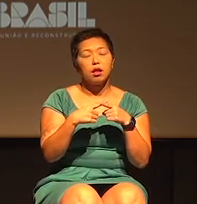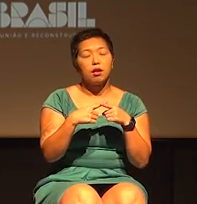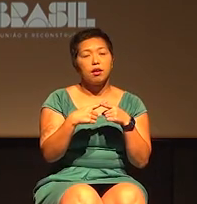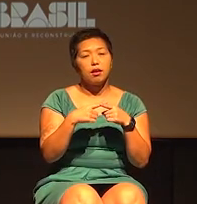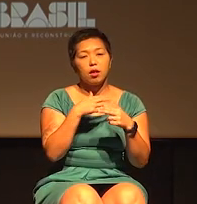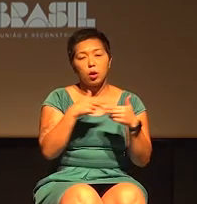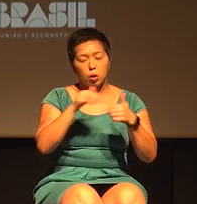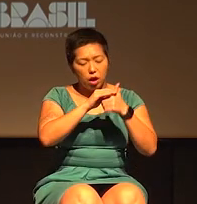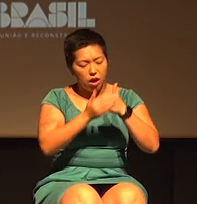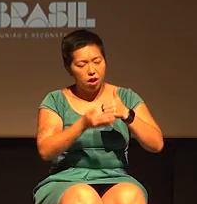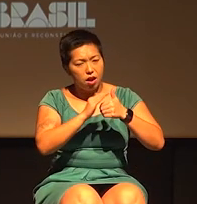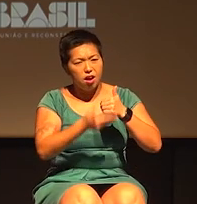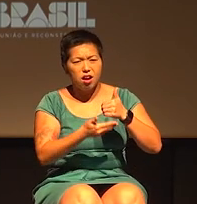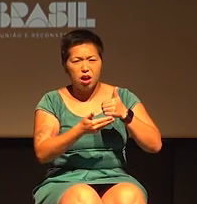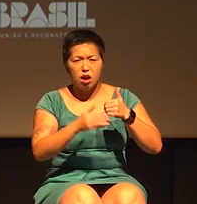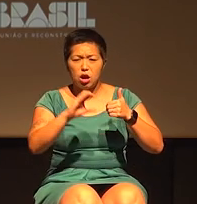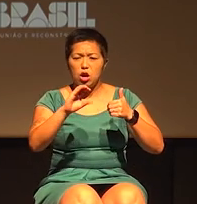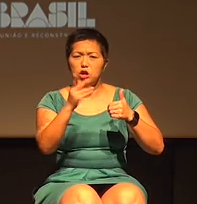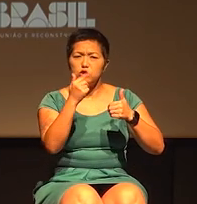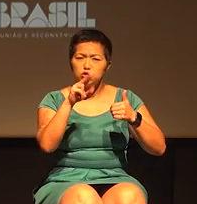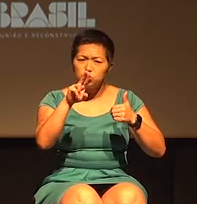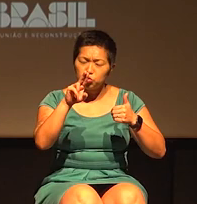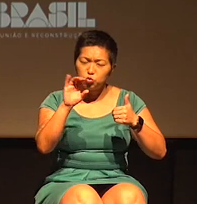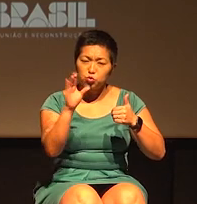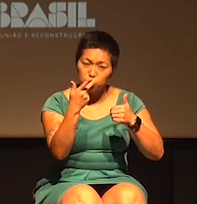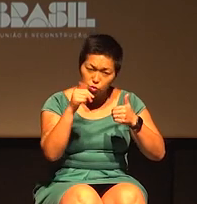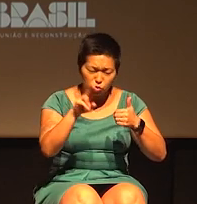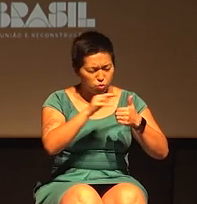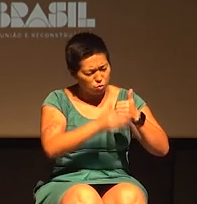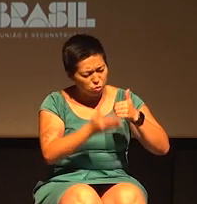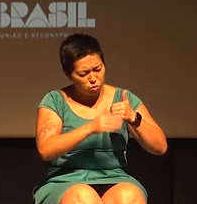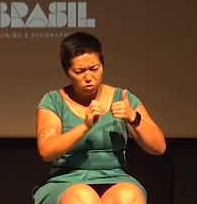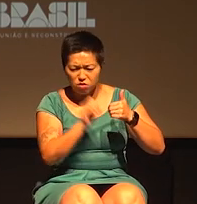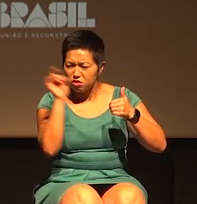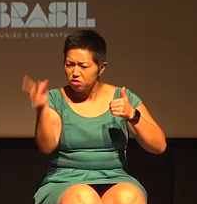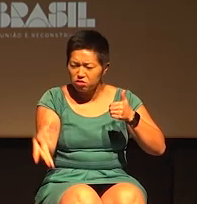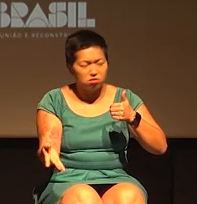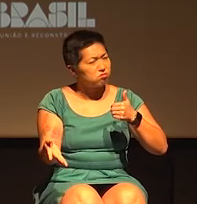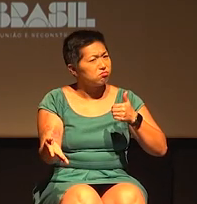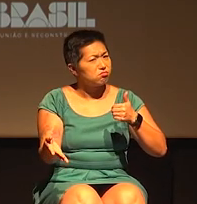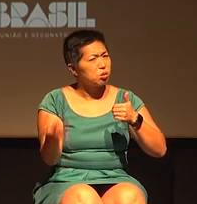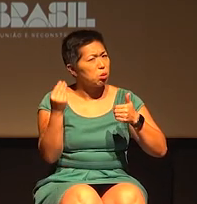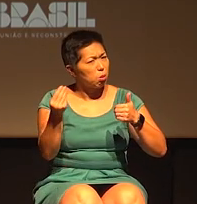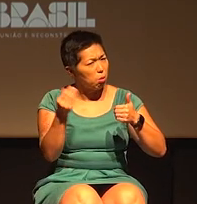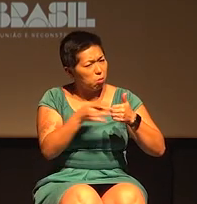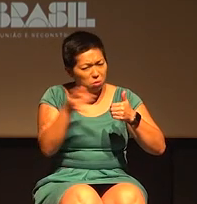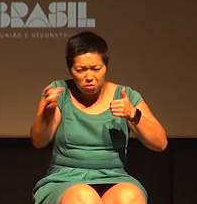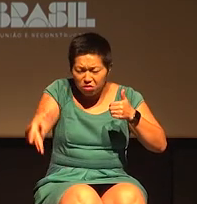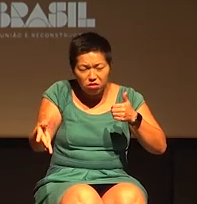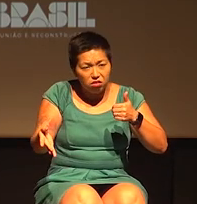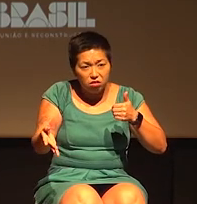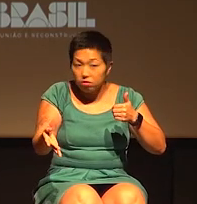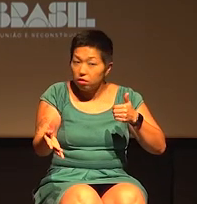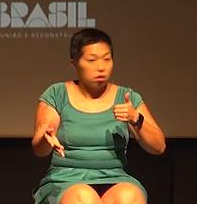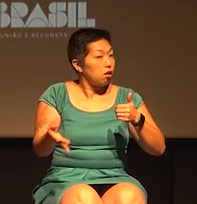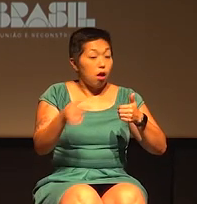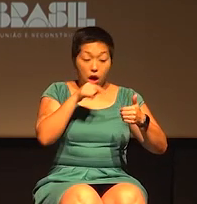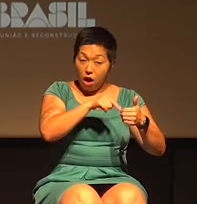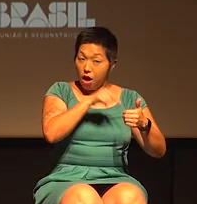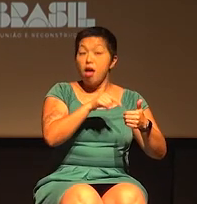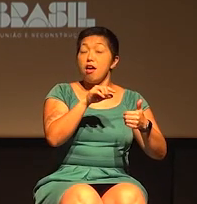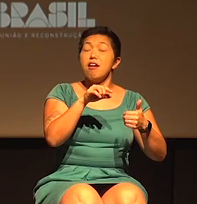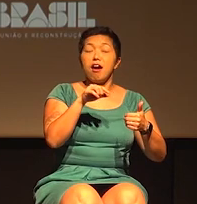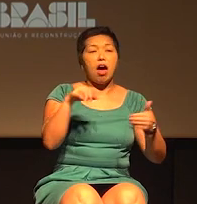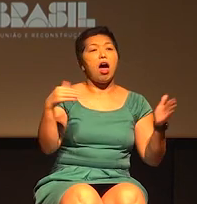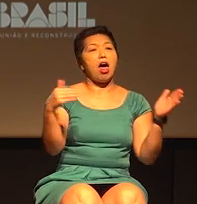casca do chuchu joga fora gente do chuchu até o caroço